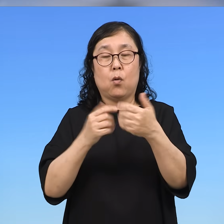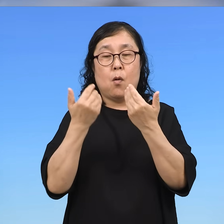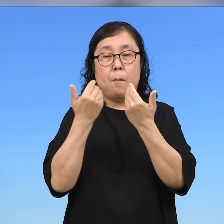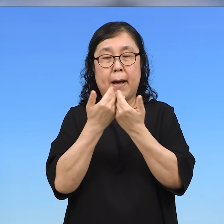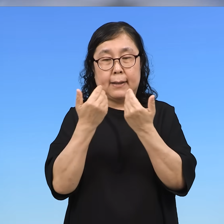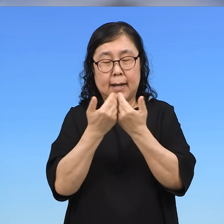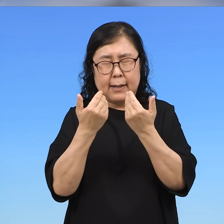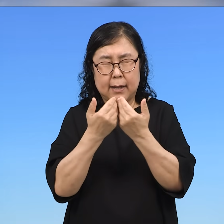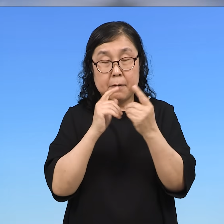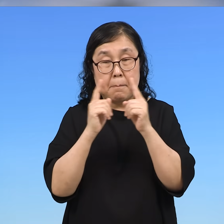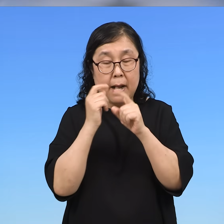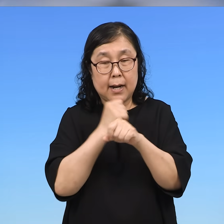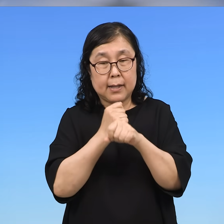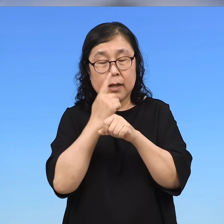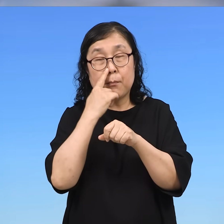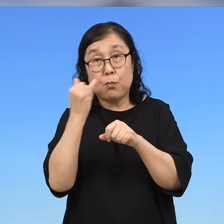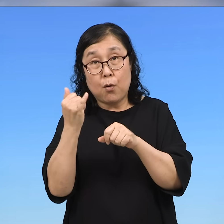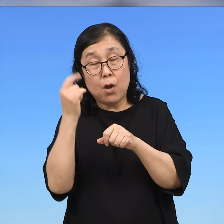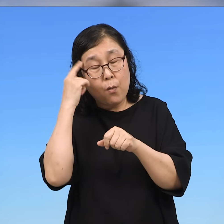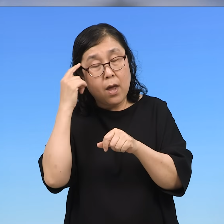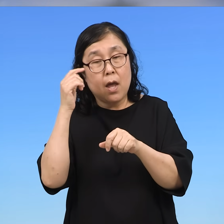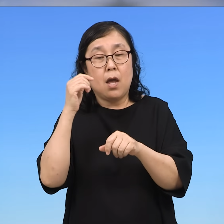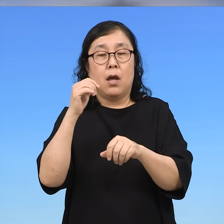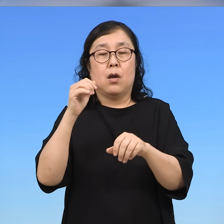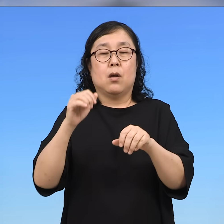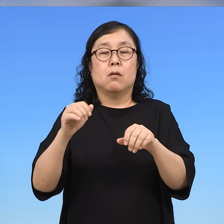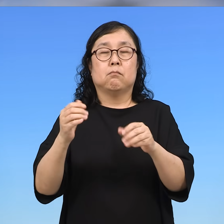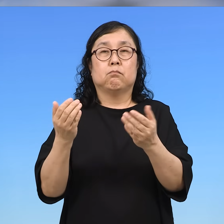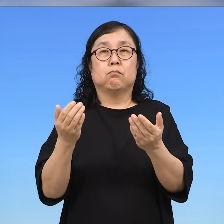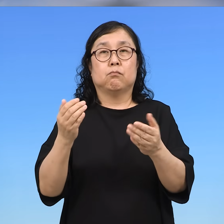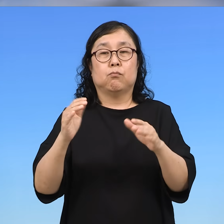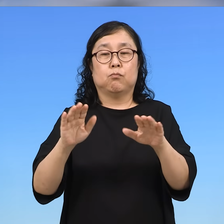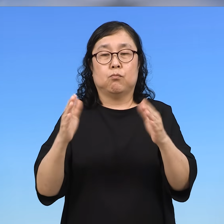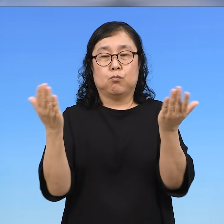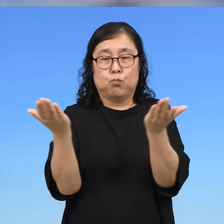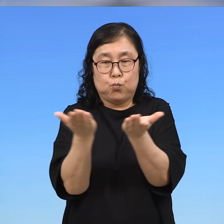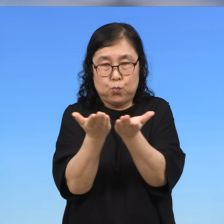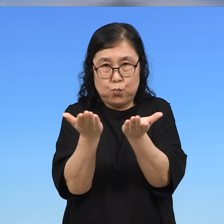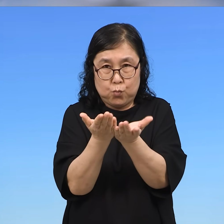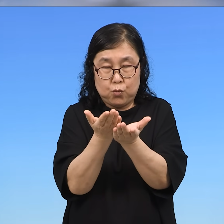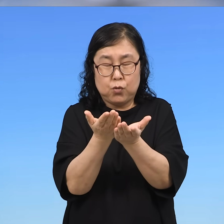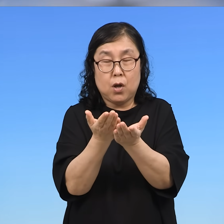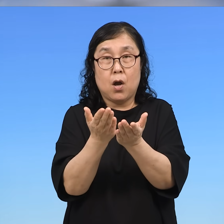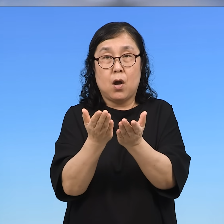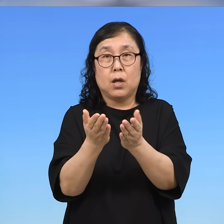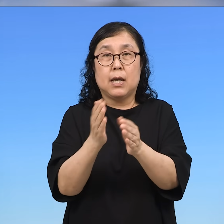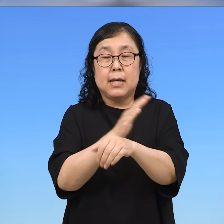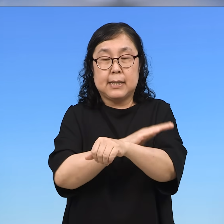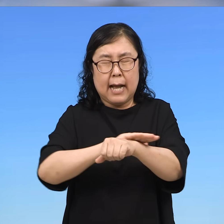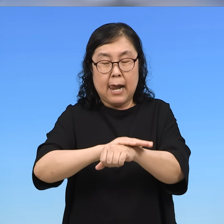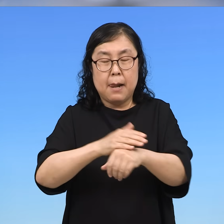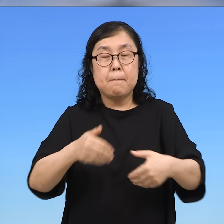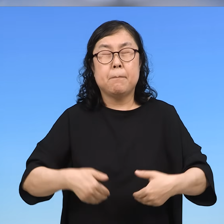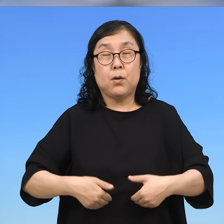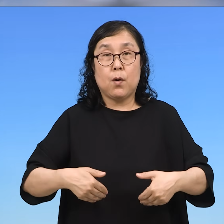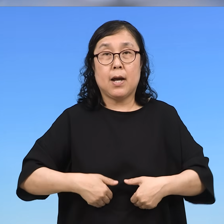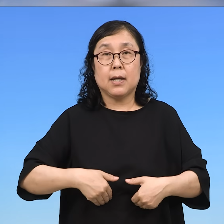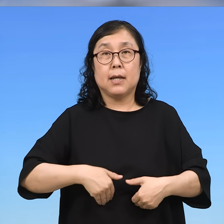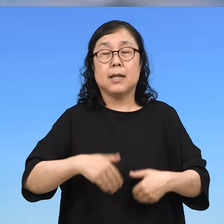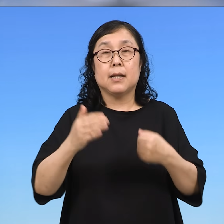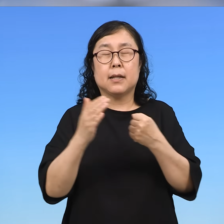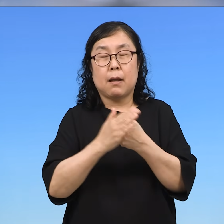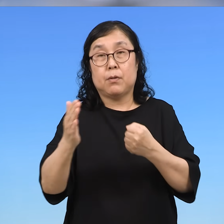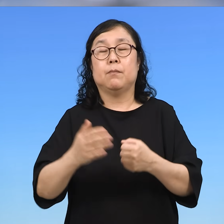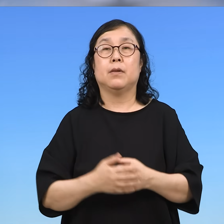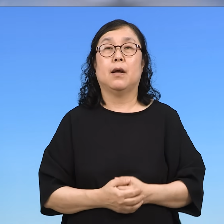왜? 균형을 잡아주는 거니까요. 누가 어른이라고요? 영육간에 그 삶의 균형을